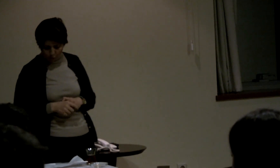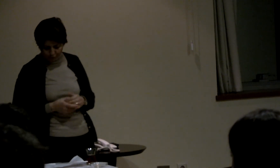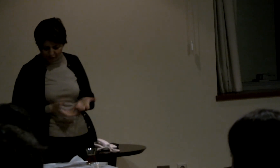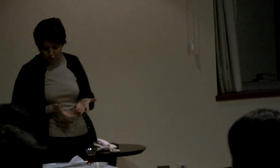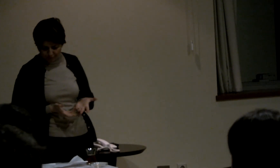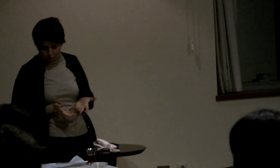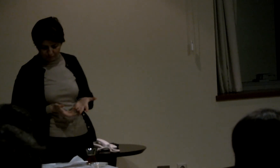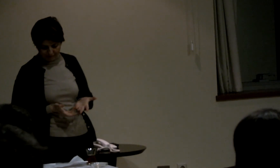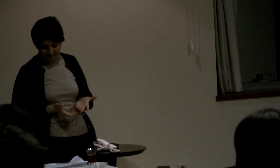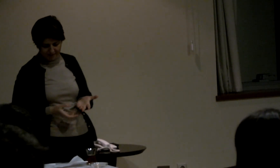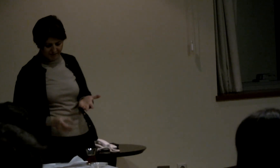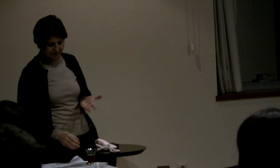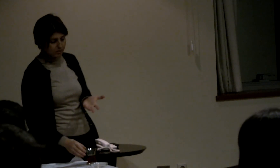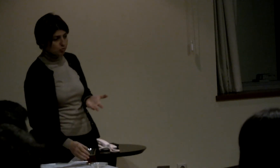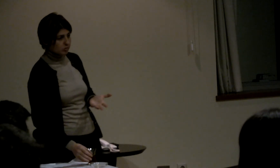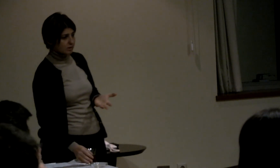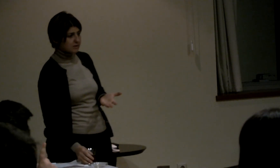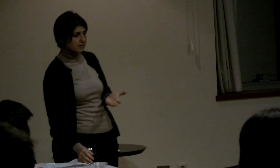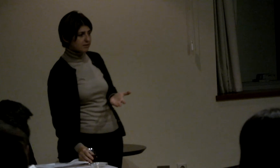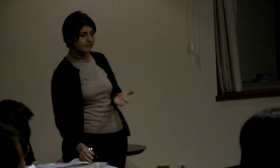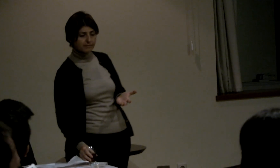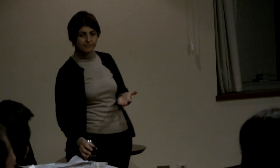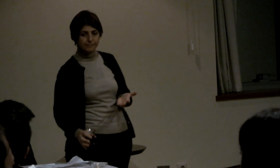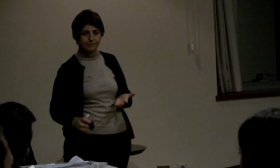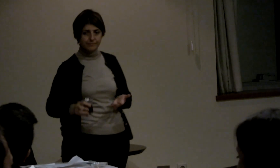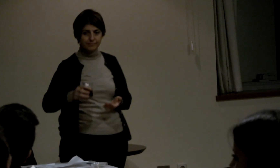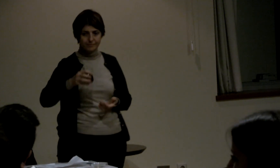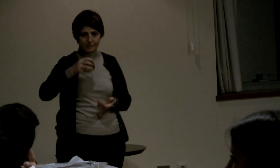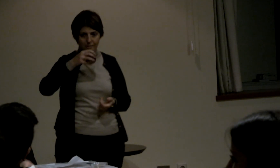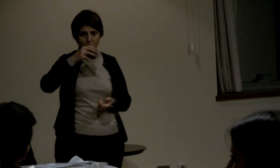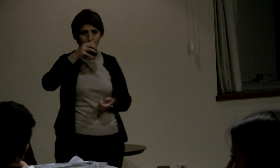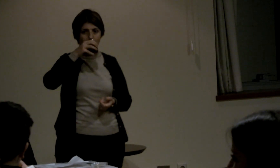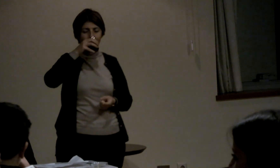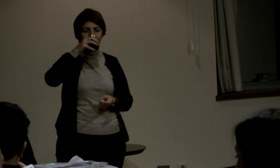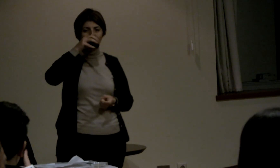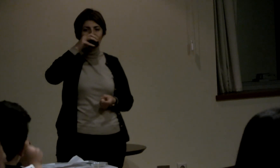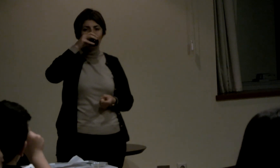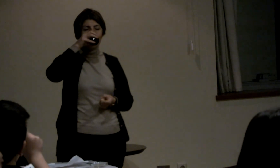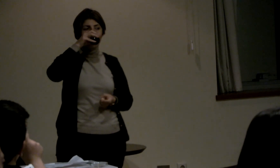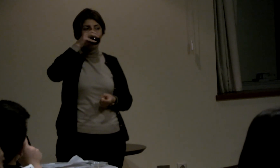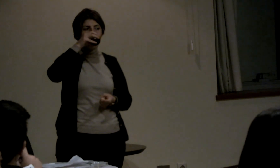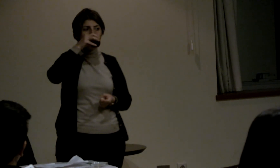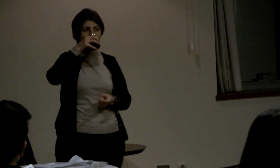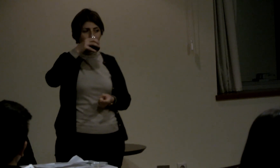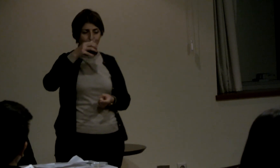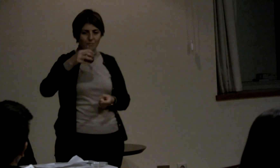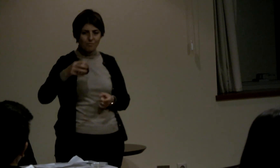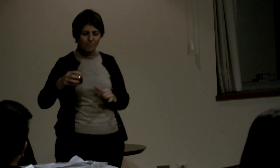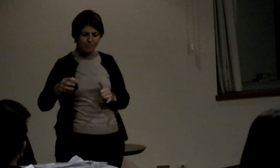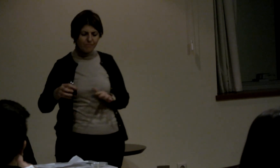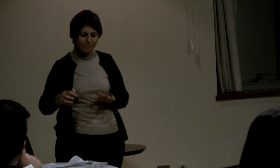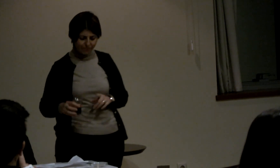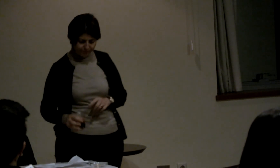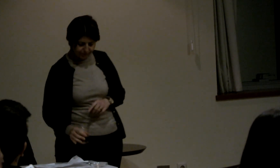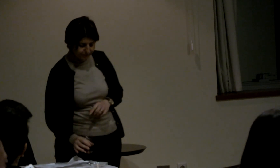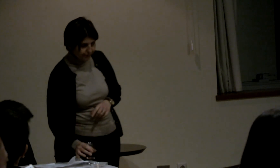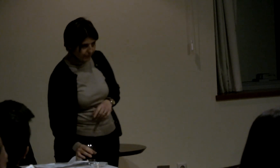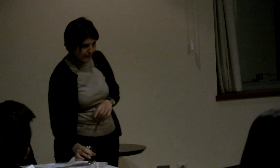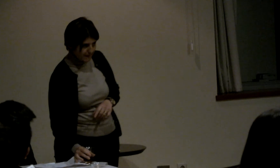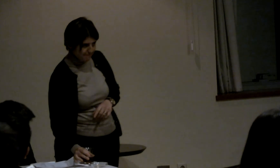Örnek cümle kurabiliriz, istiyorsanız. İmman istiyoruz. Örnek cümle.